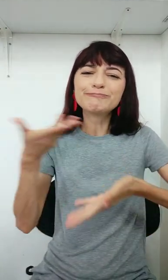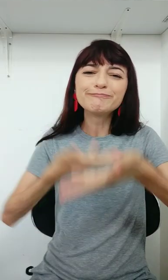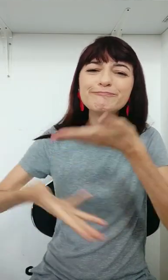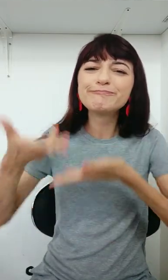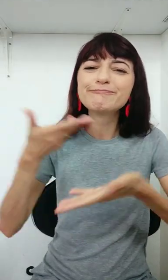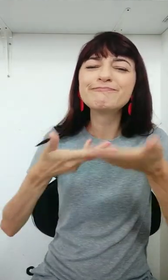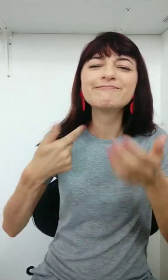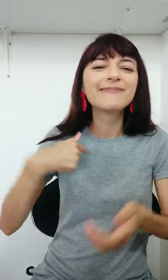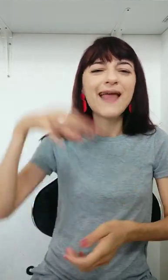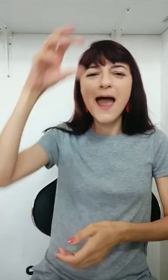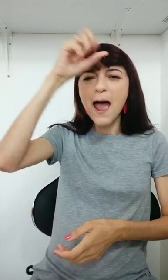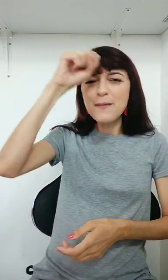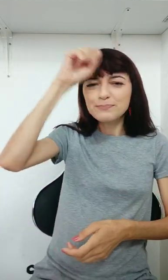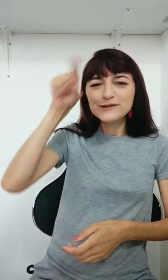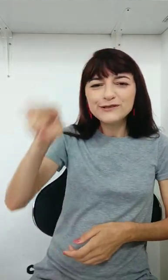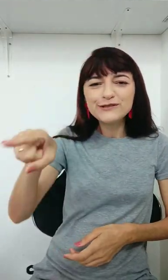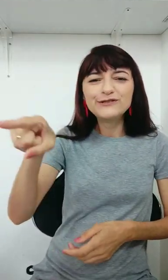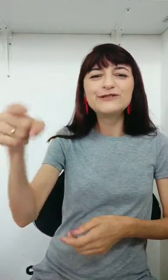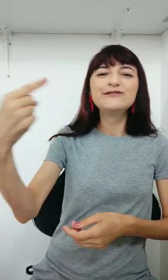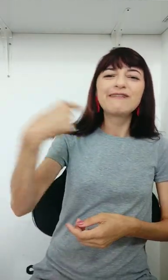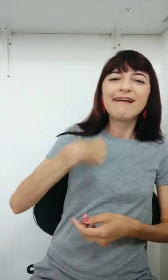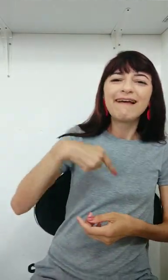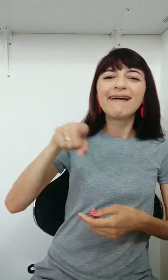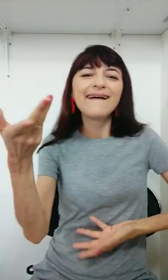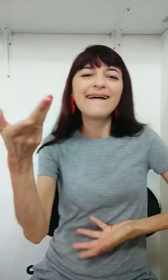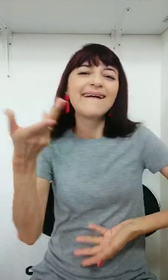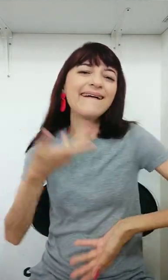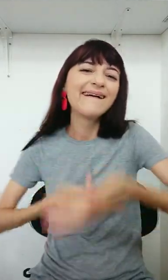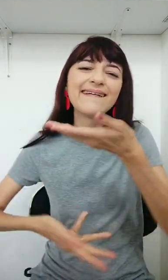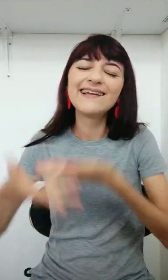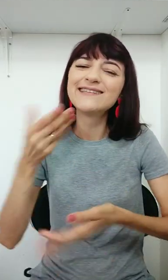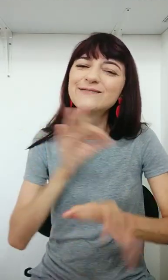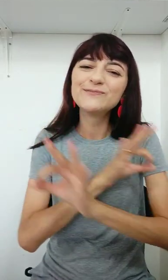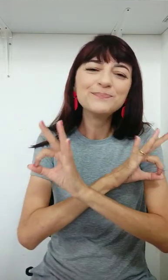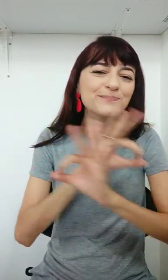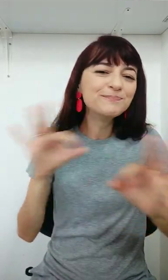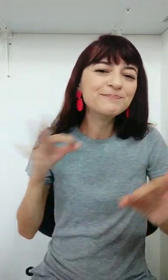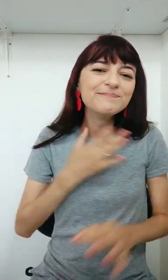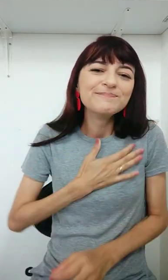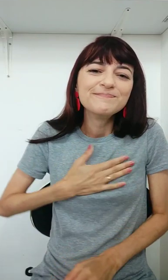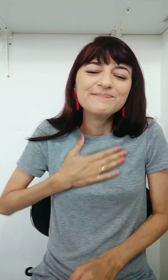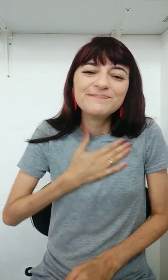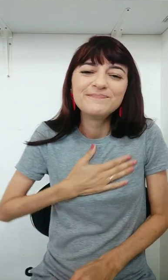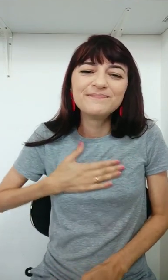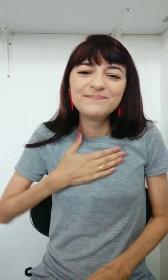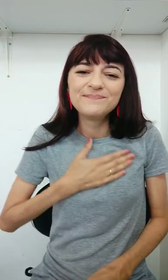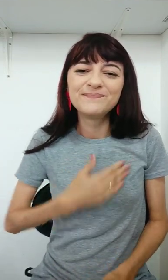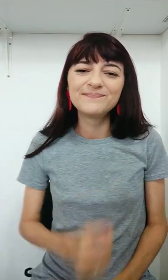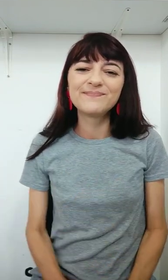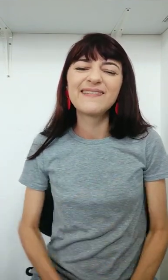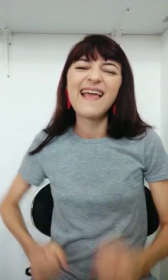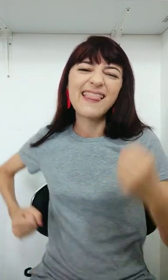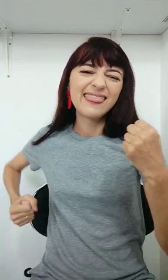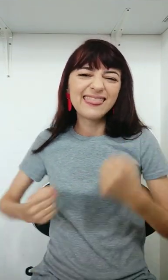né? Um bom período de tempo nós trabalhamos juntos. Eu aprendi muito com ele, ele também aprendeu comigo. Foi uma troca bem